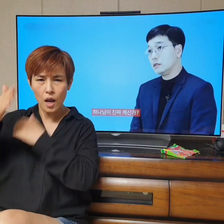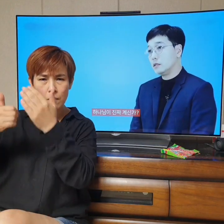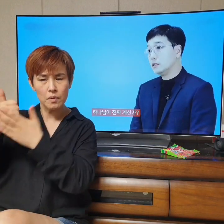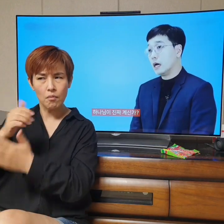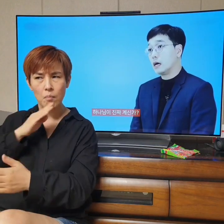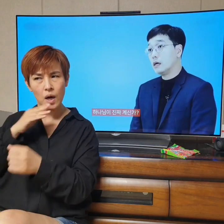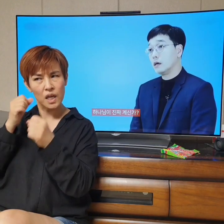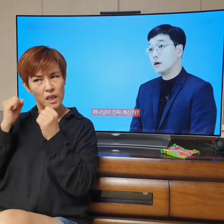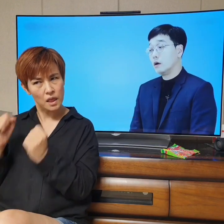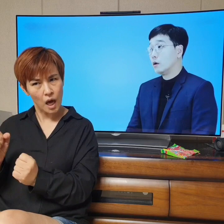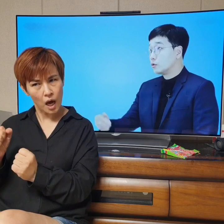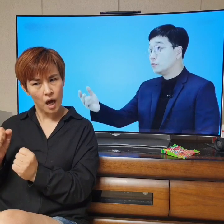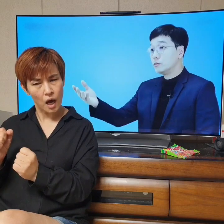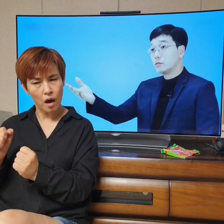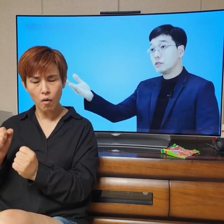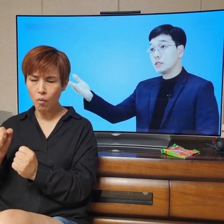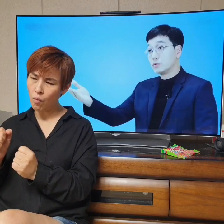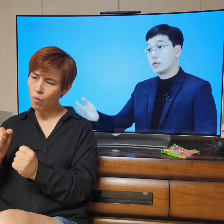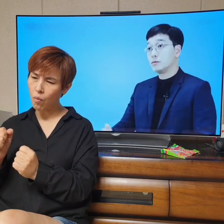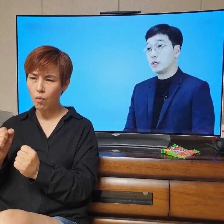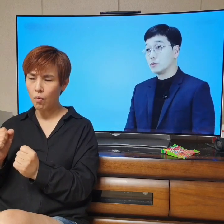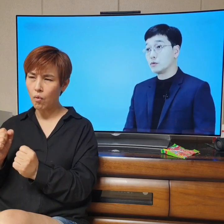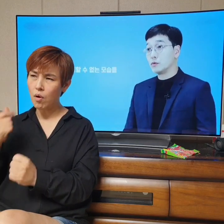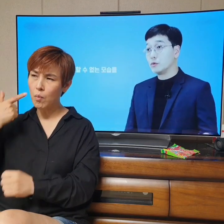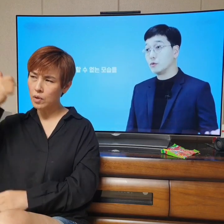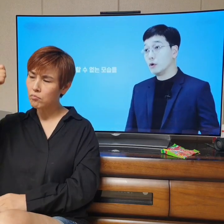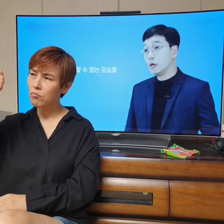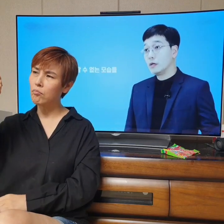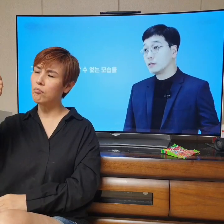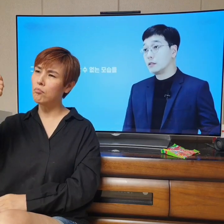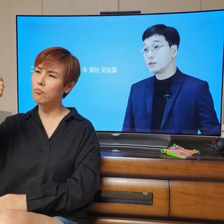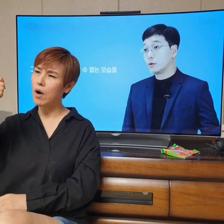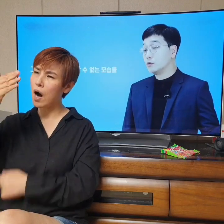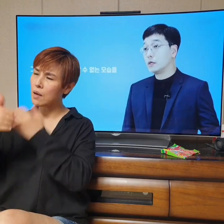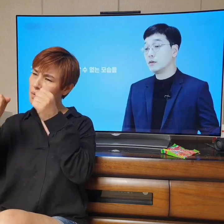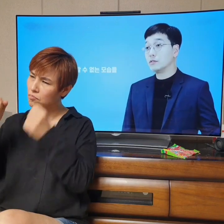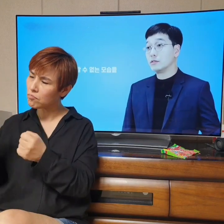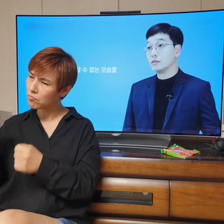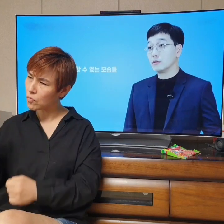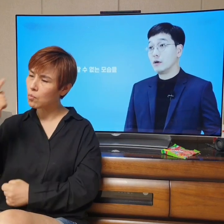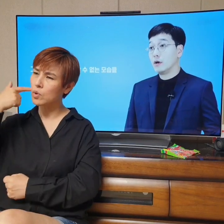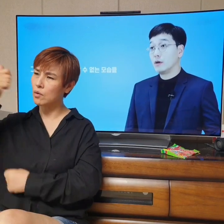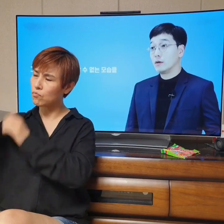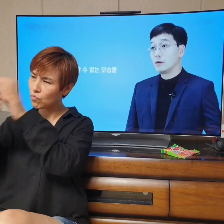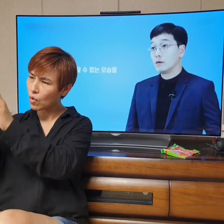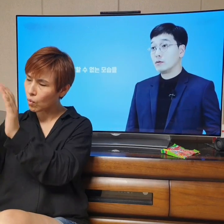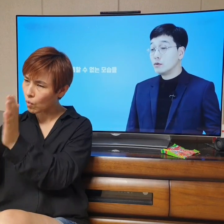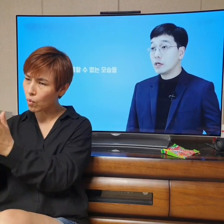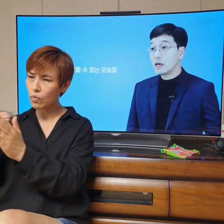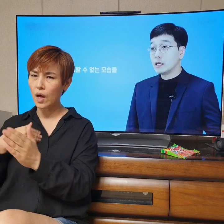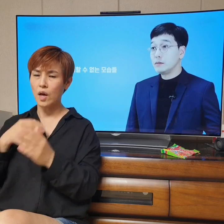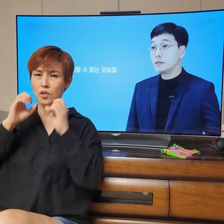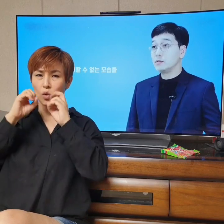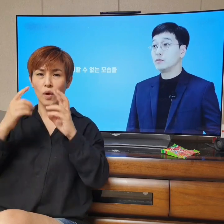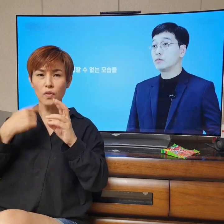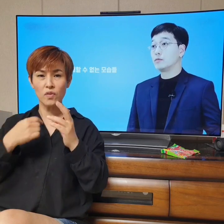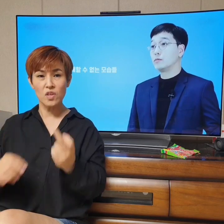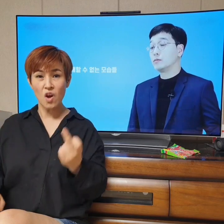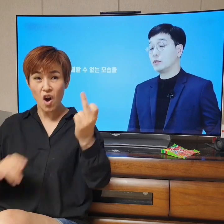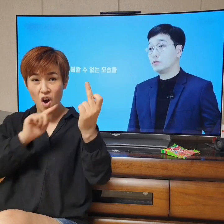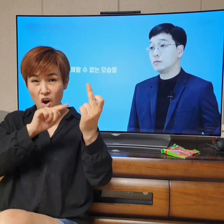진짜 있나? 저분은 그러니까 목사님도 되셨고 나 전도한 형은 그렇게